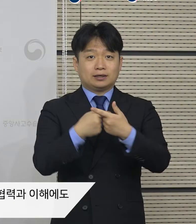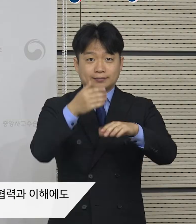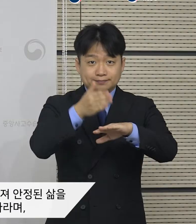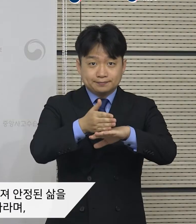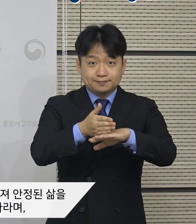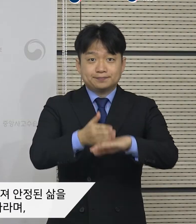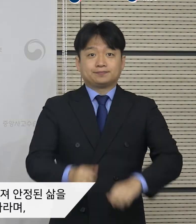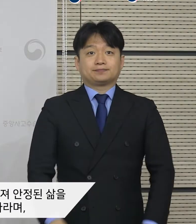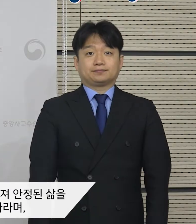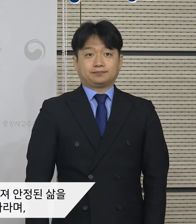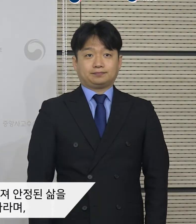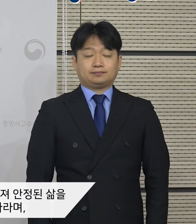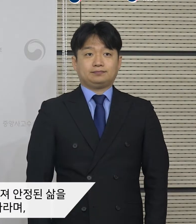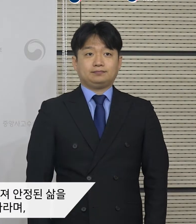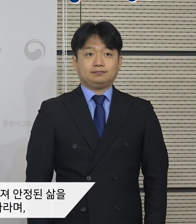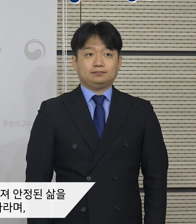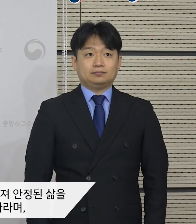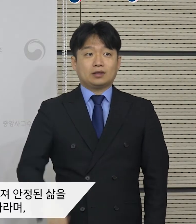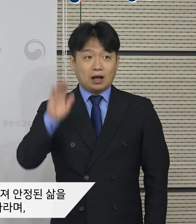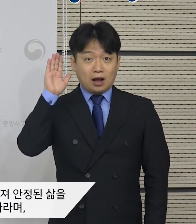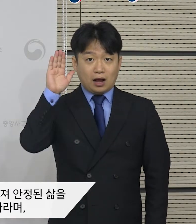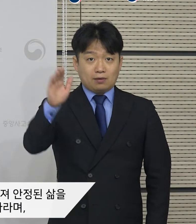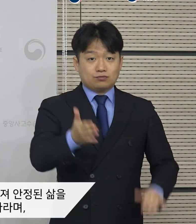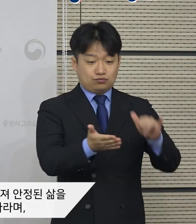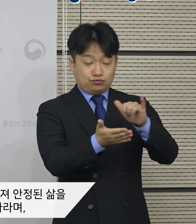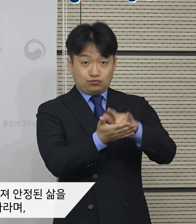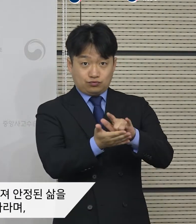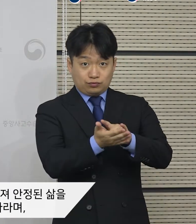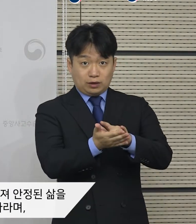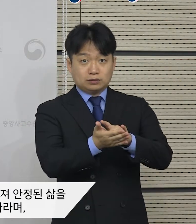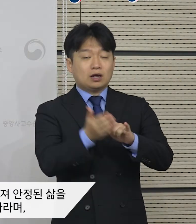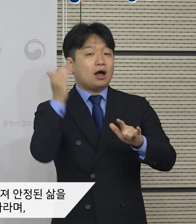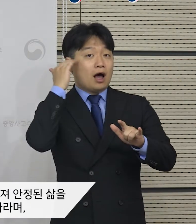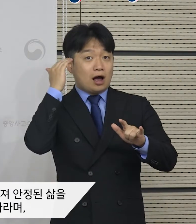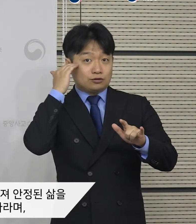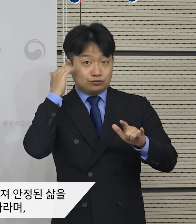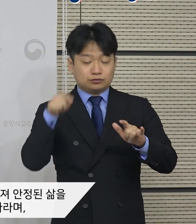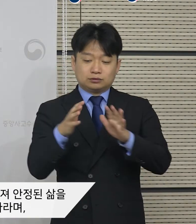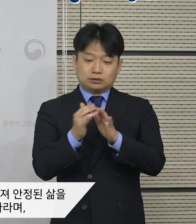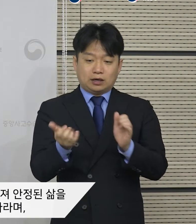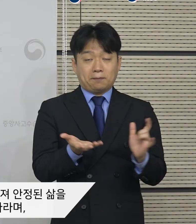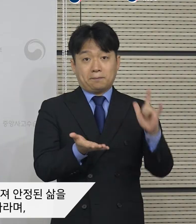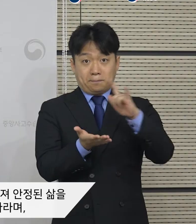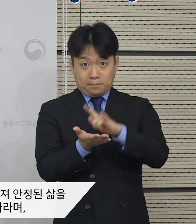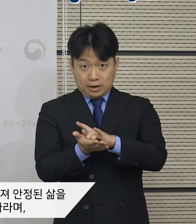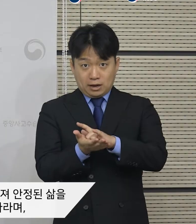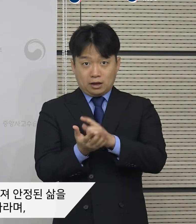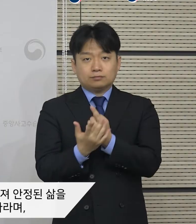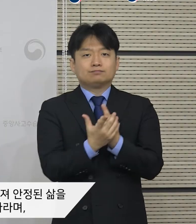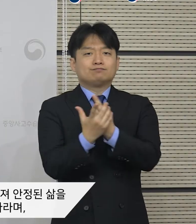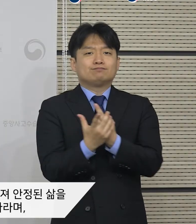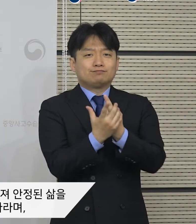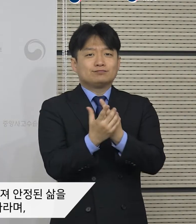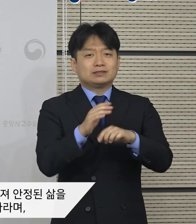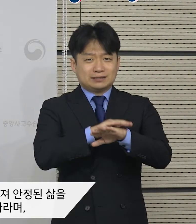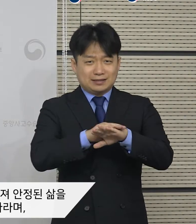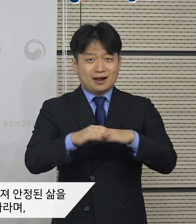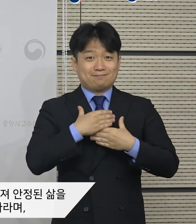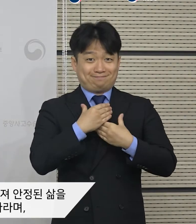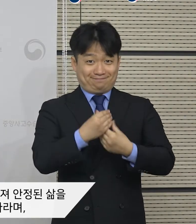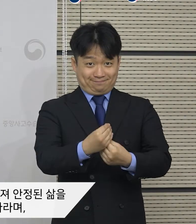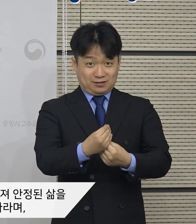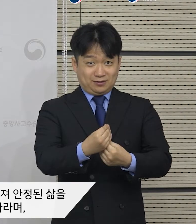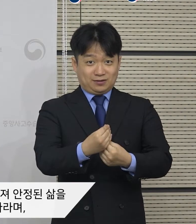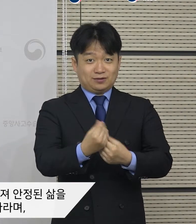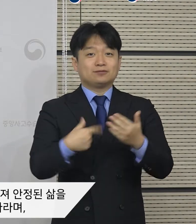전합니다. 앞으로 우한 귀국 국민들이 우리 사회에서 함께 어우러져 안정된 삶을 보낼 수 있도록